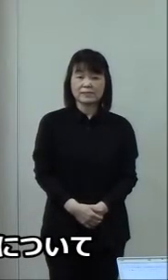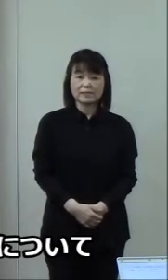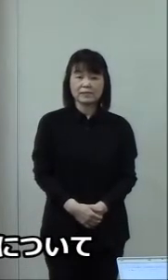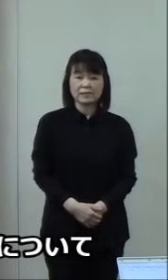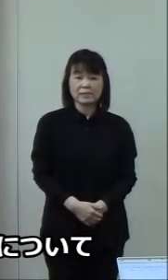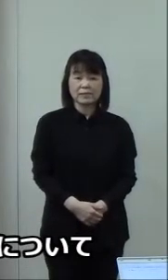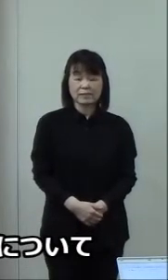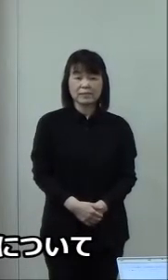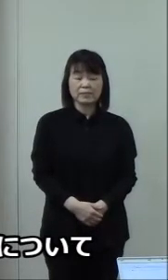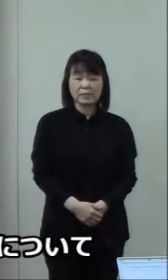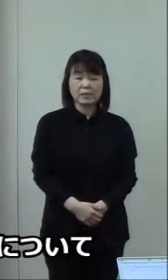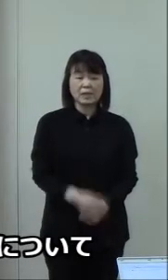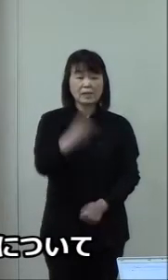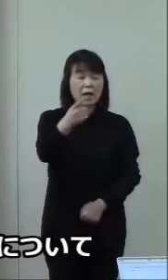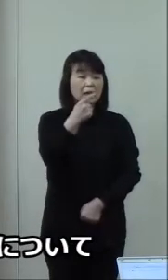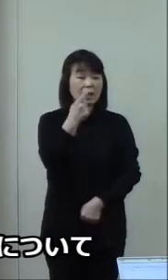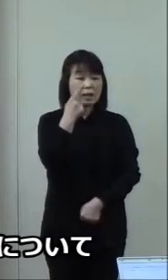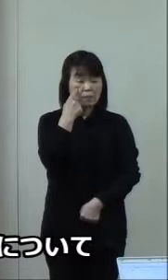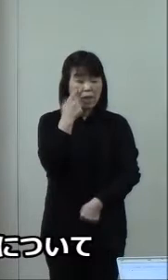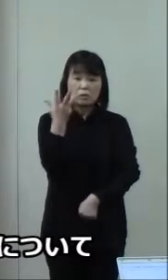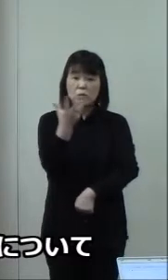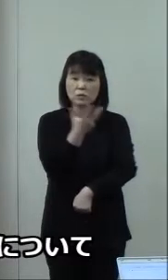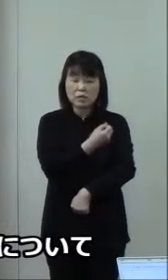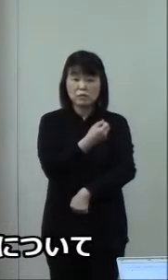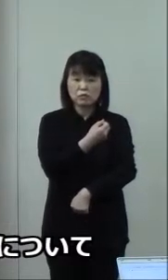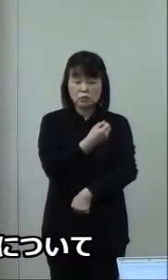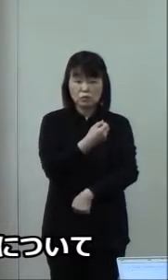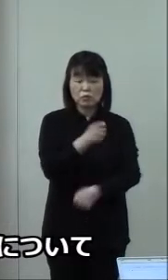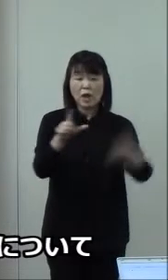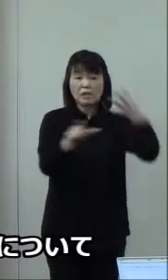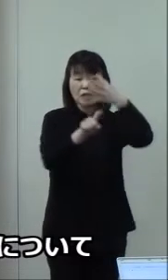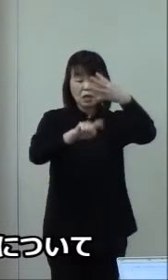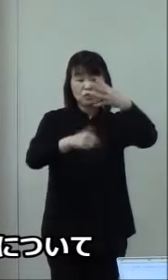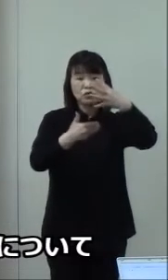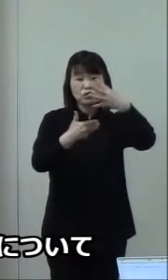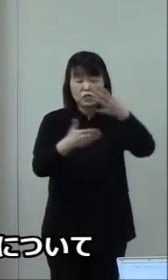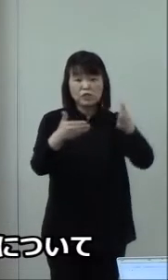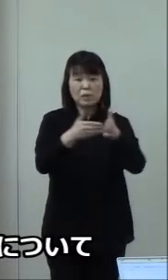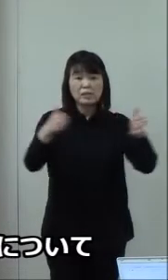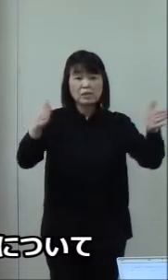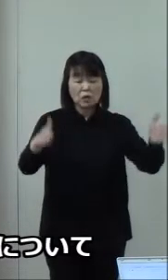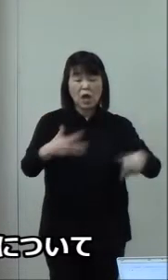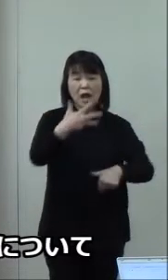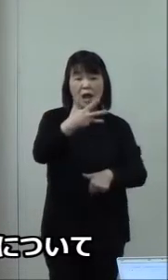3回目の接種はですね、昨日19日の時点で